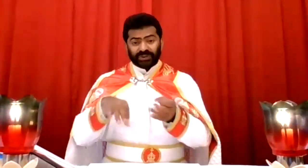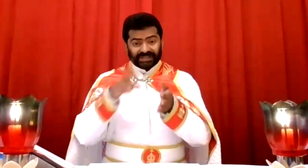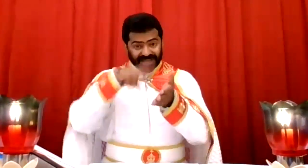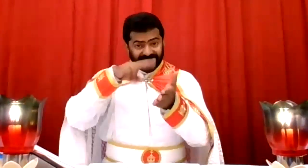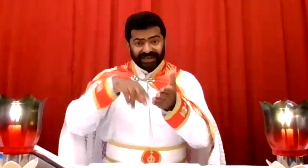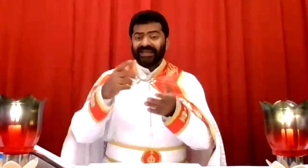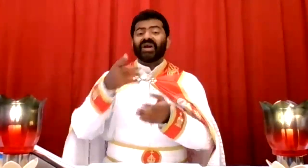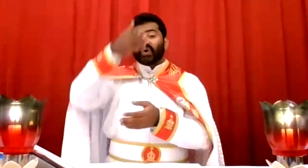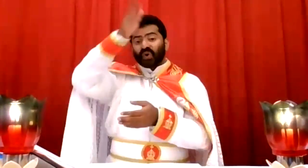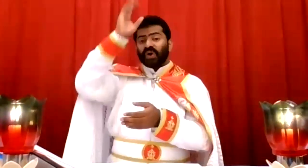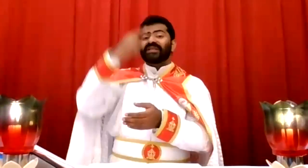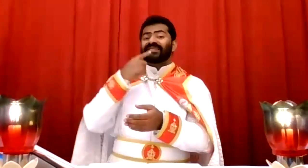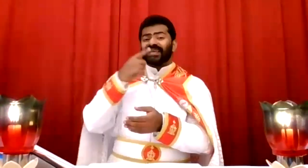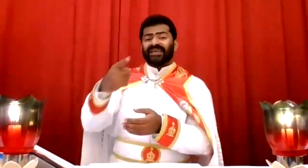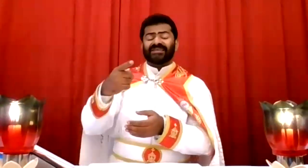so it's building